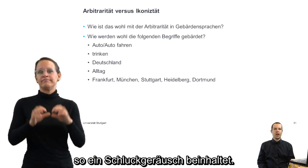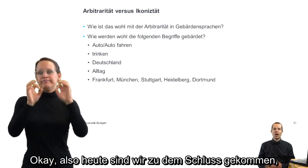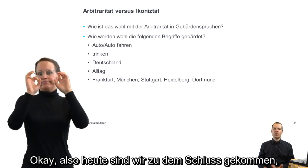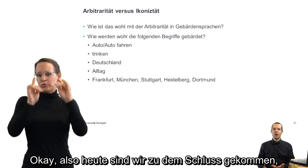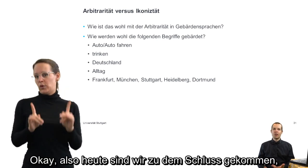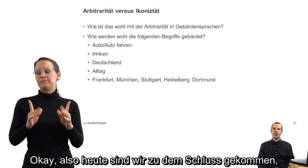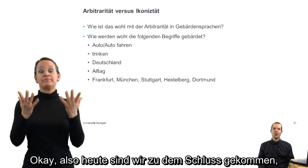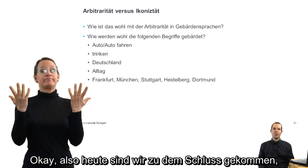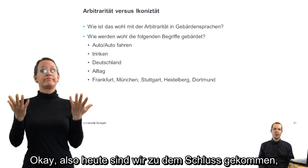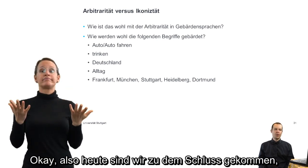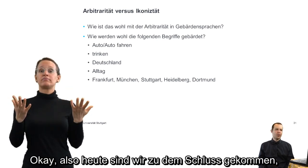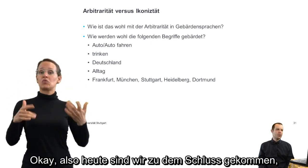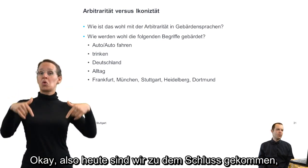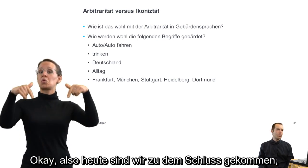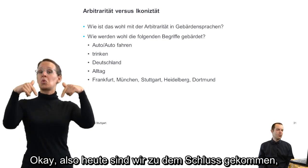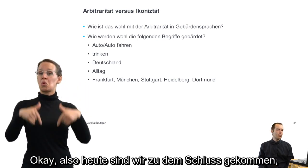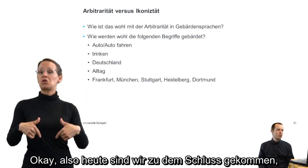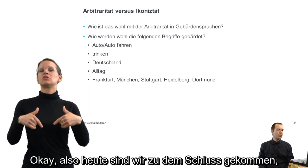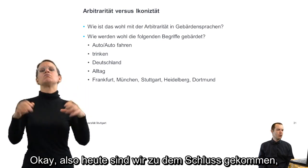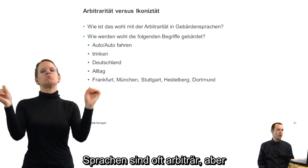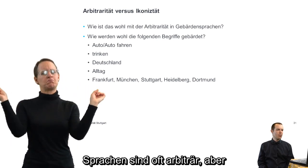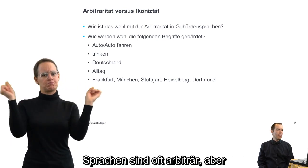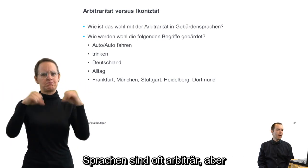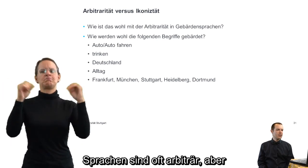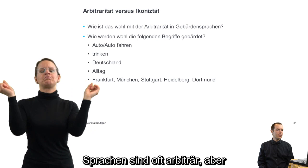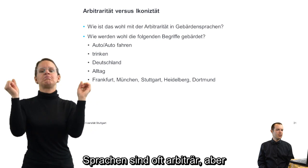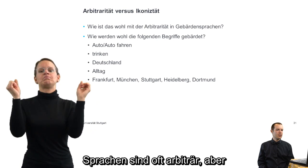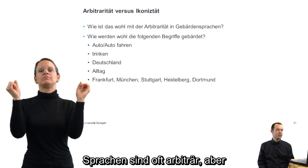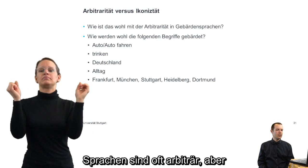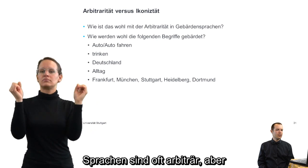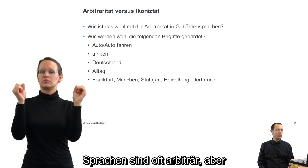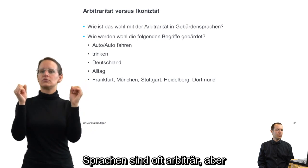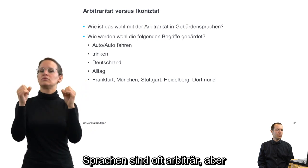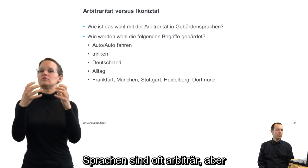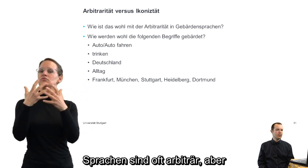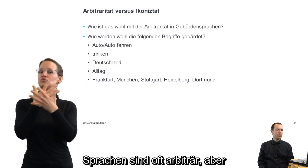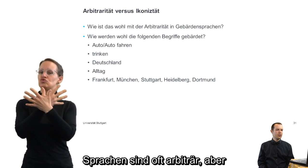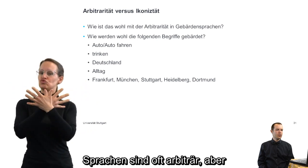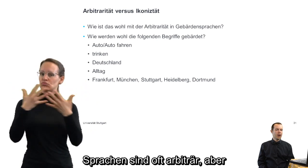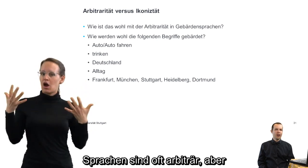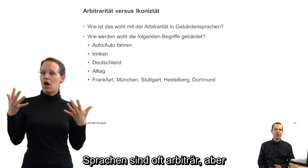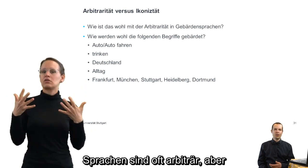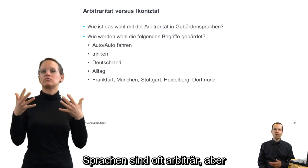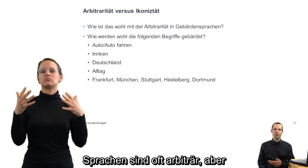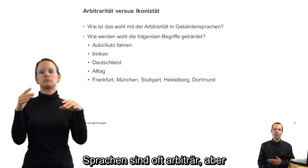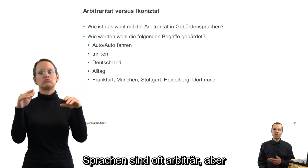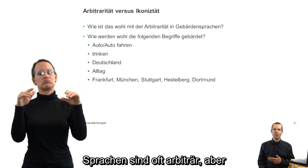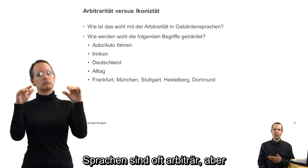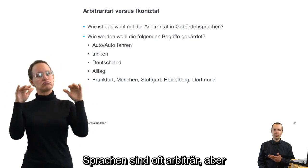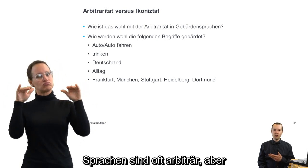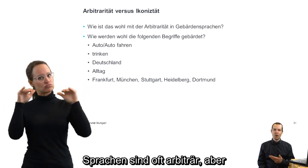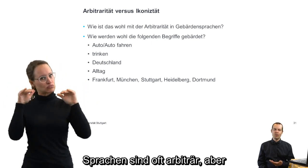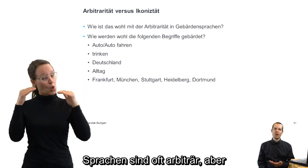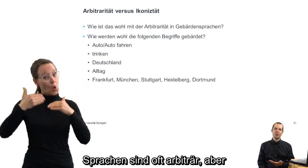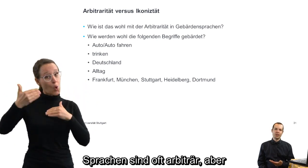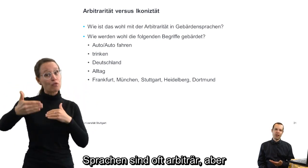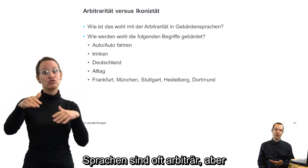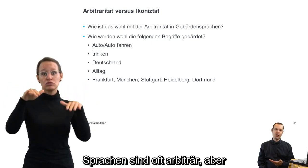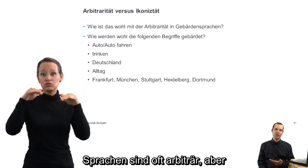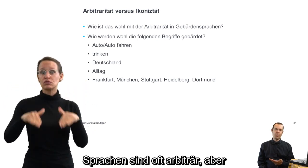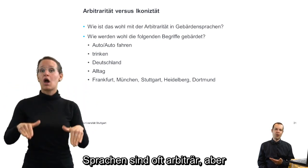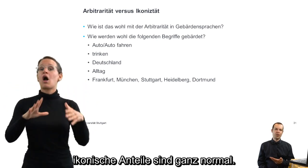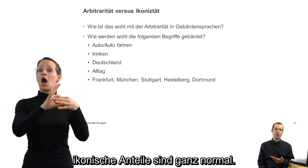Okay, also heute sind wir zu dem Schluss gekommen, dass Sprachen sind oft